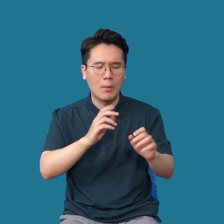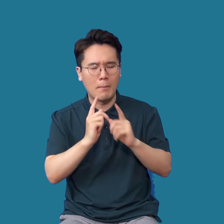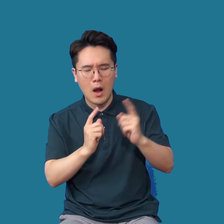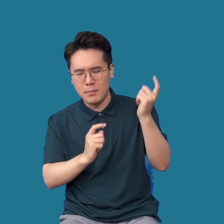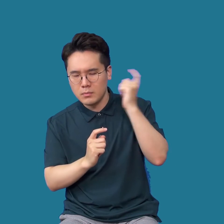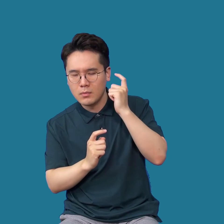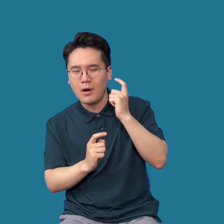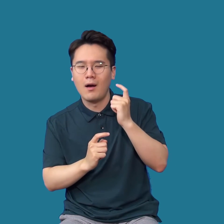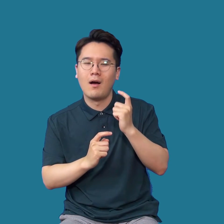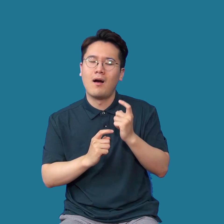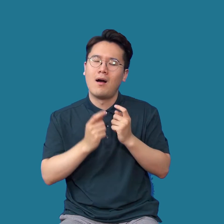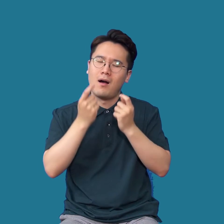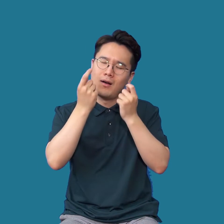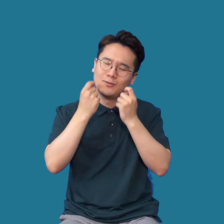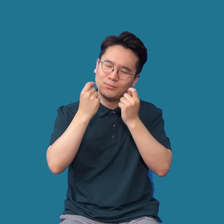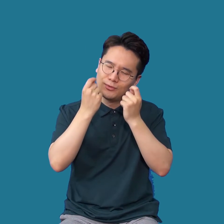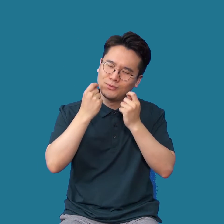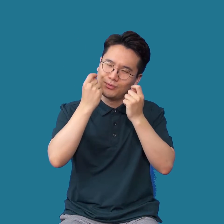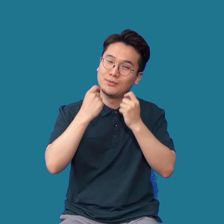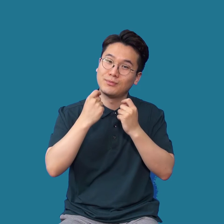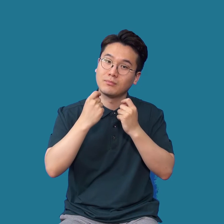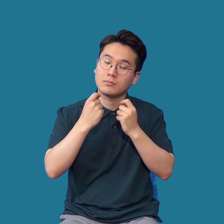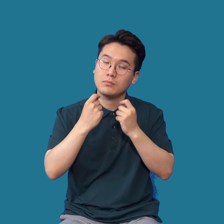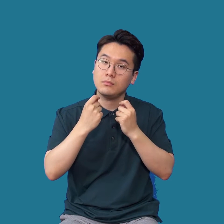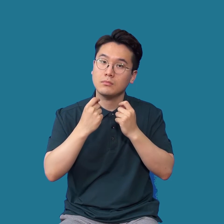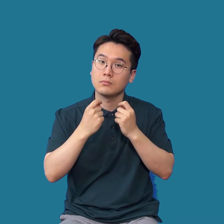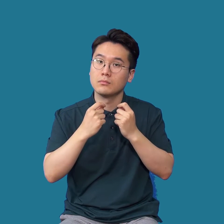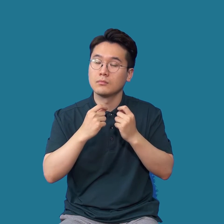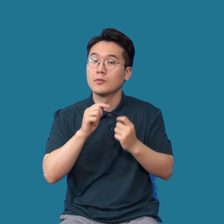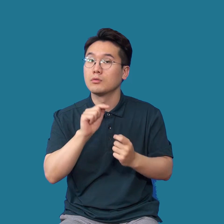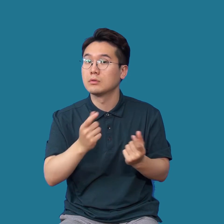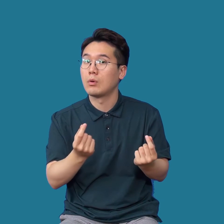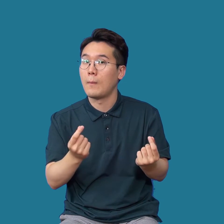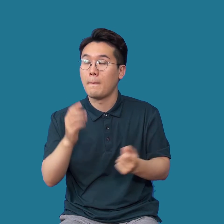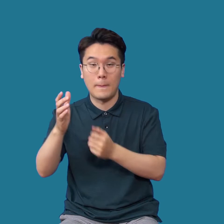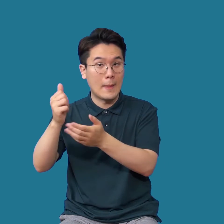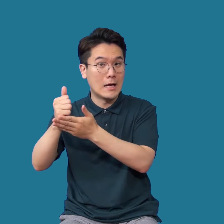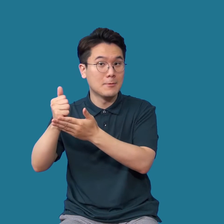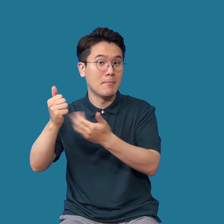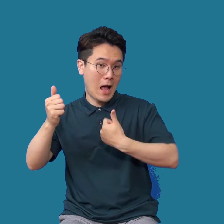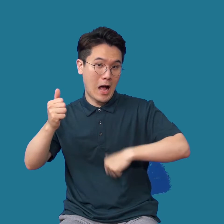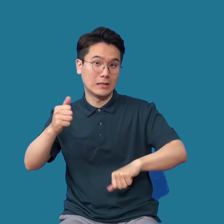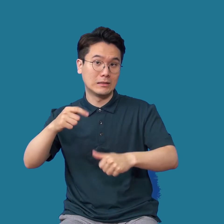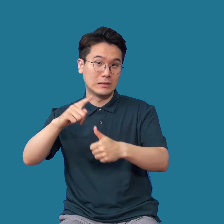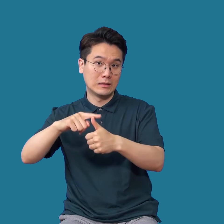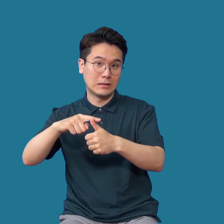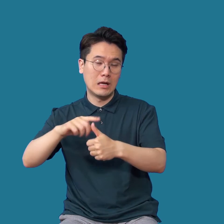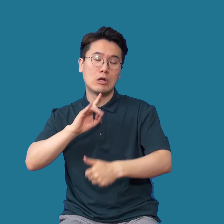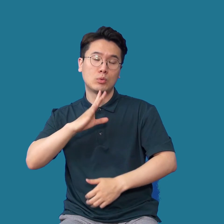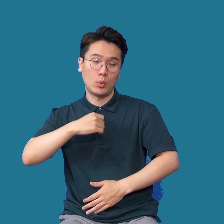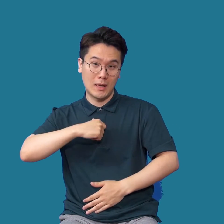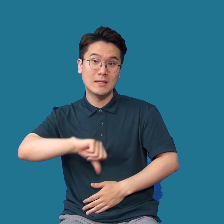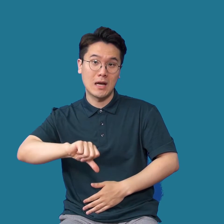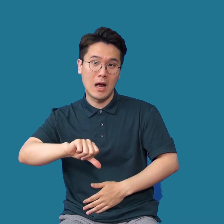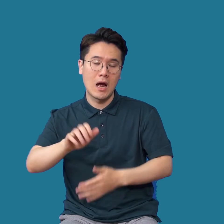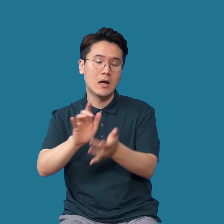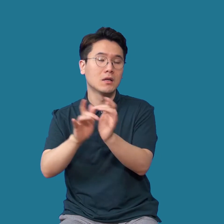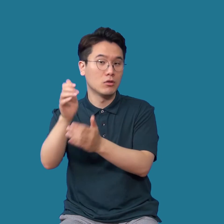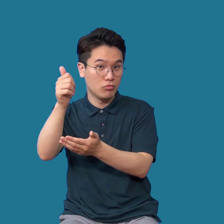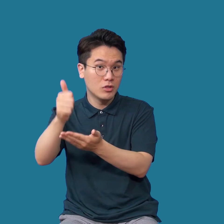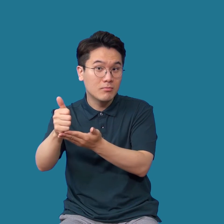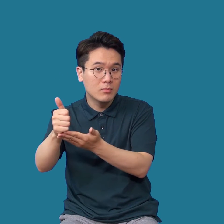했습니다. 하나님은 당신의 외아들, 하나밖에 없는 독생자, 그